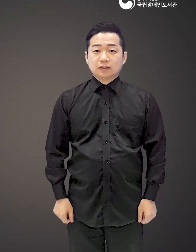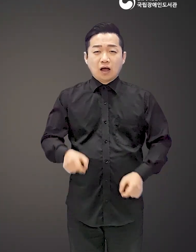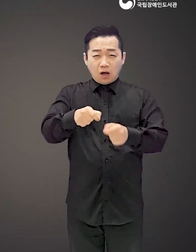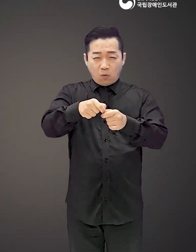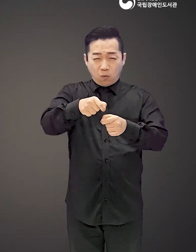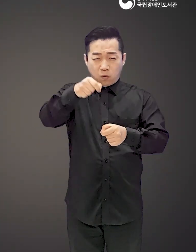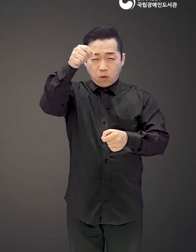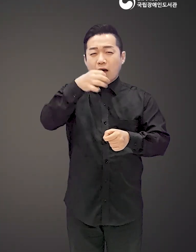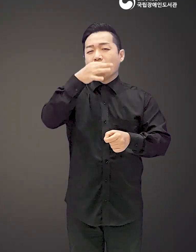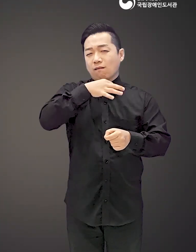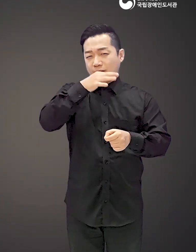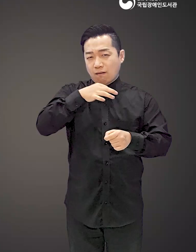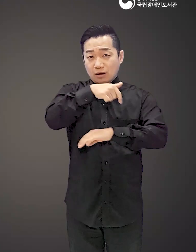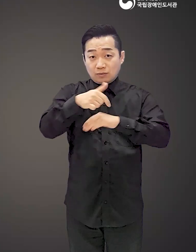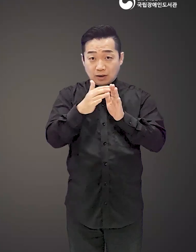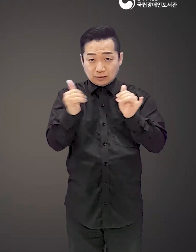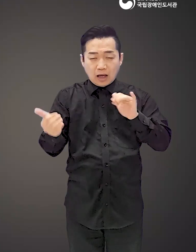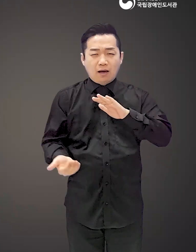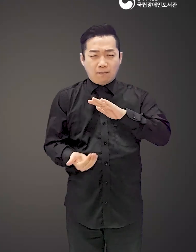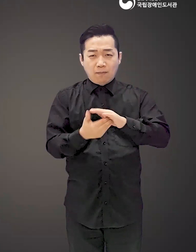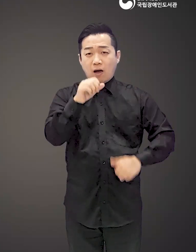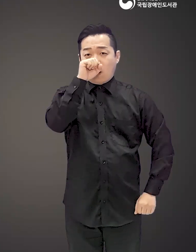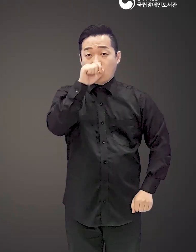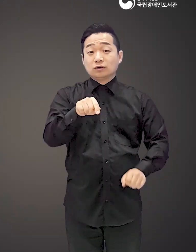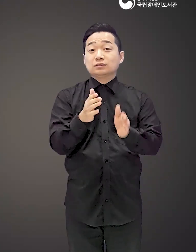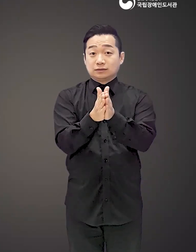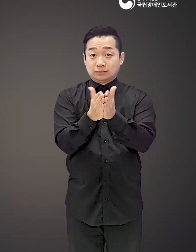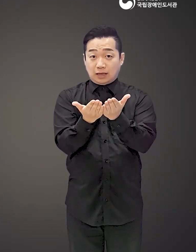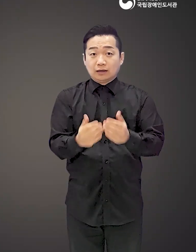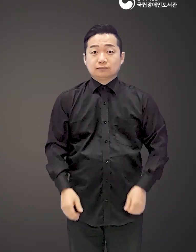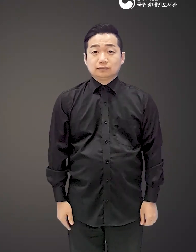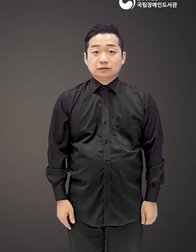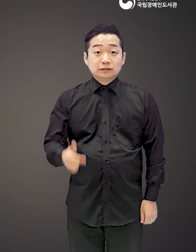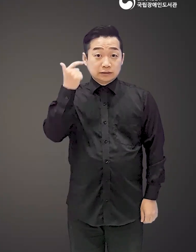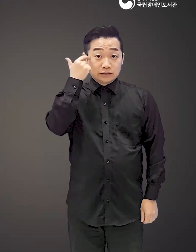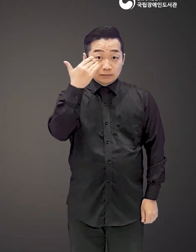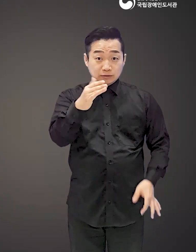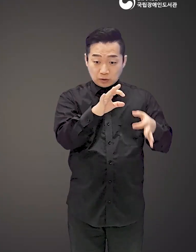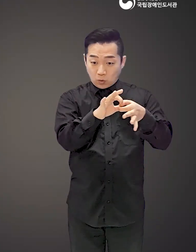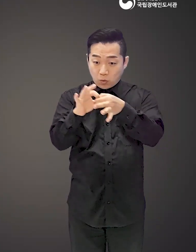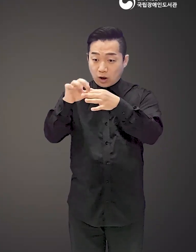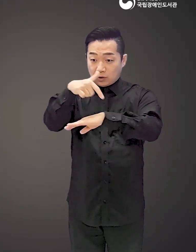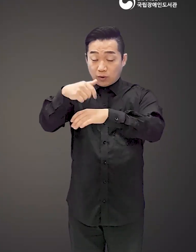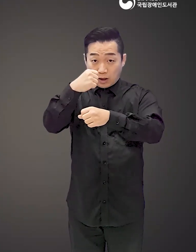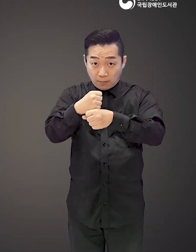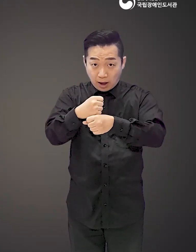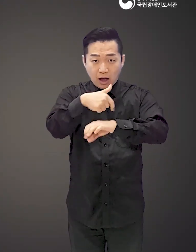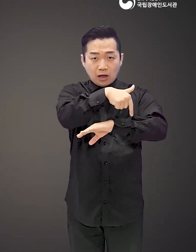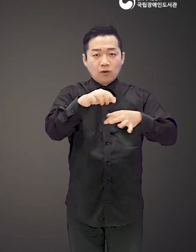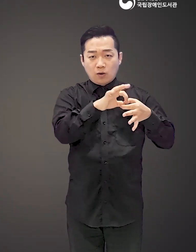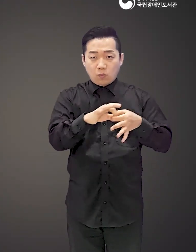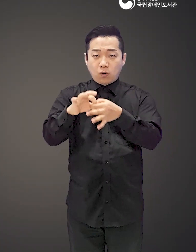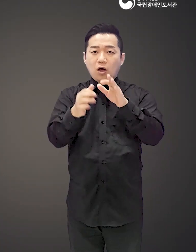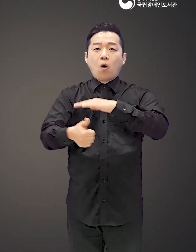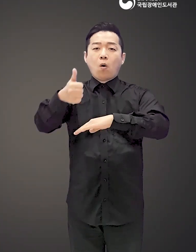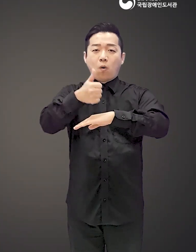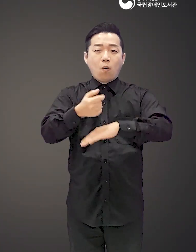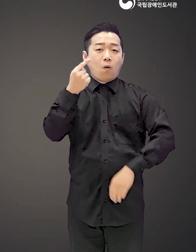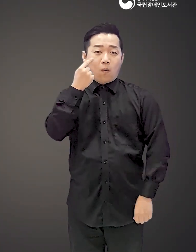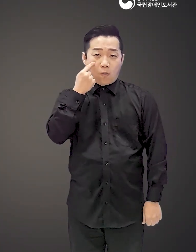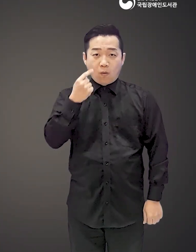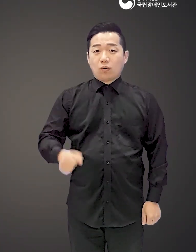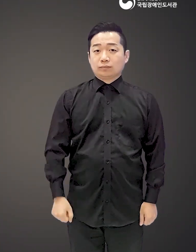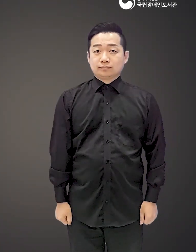두고두고 우려먹는 기획자의 최고의 지침서. 질문으로 기획하고 기획으로 성공하라.